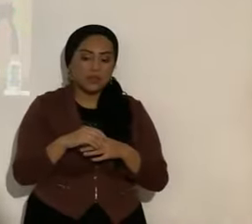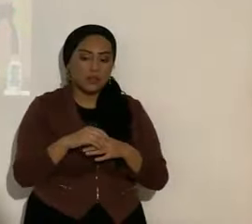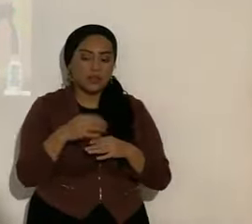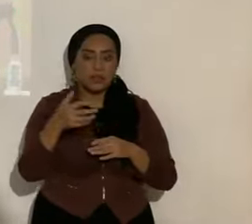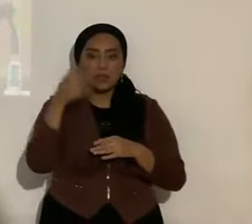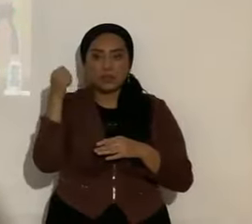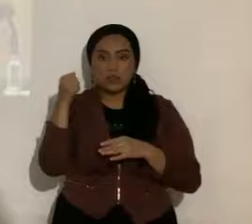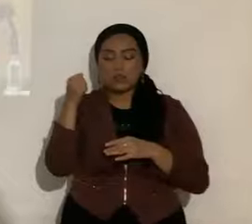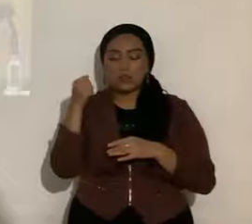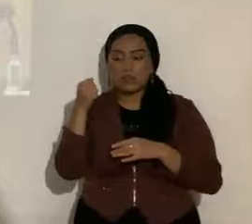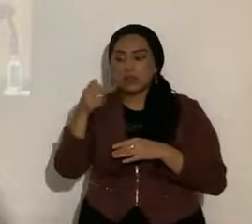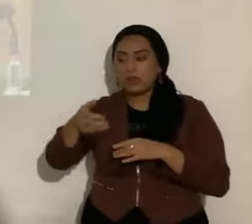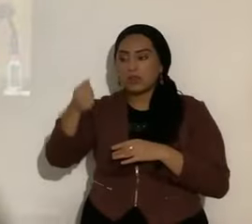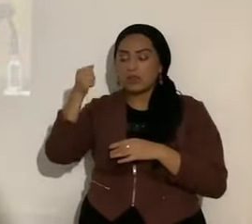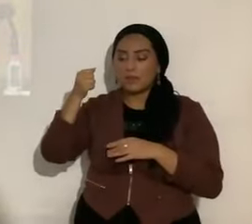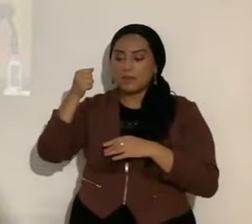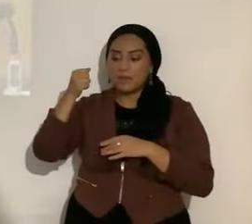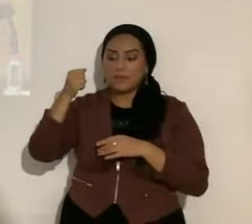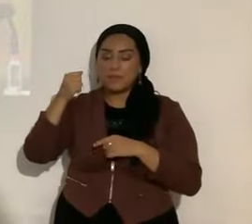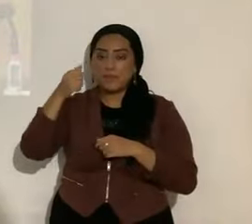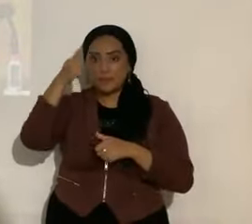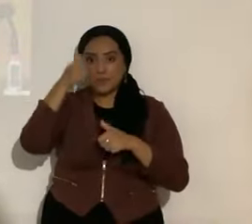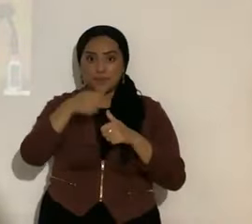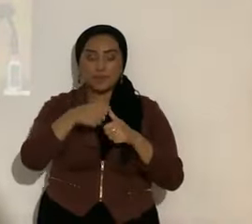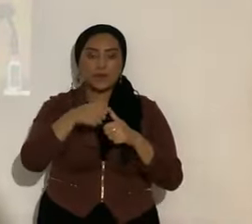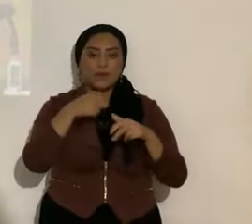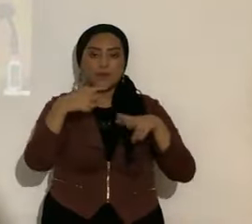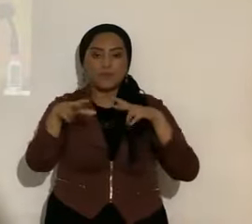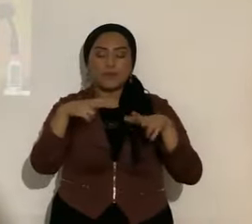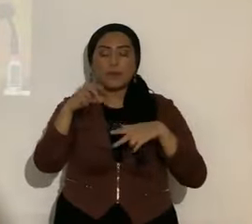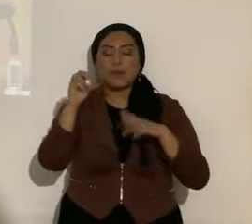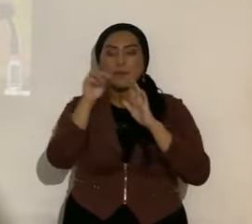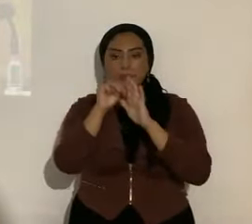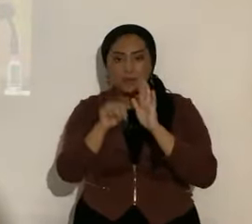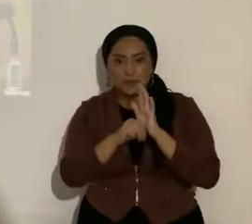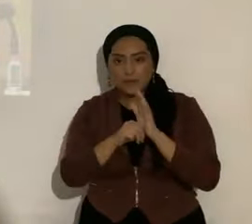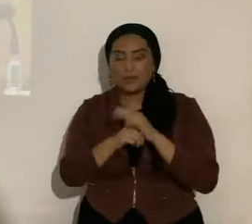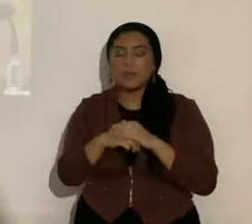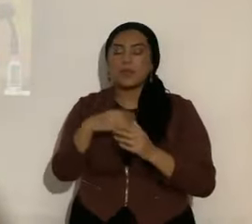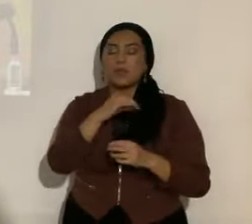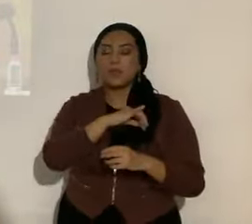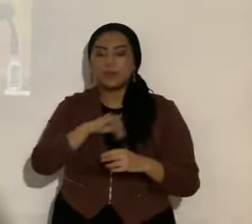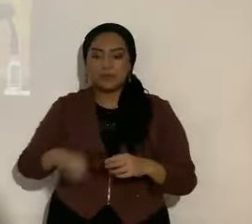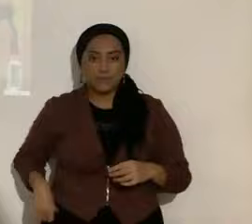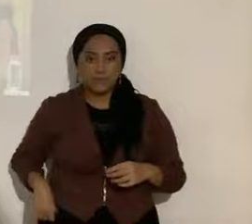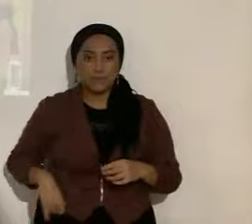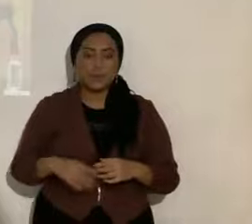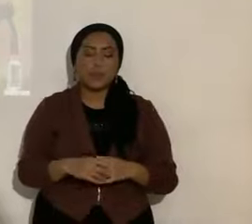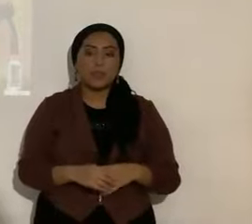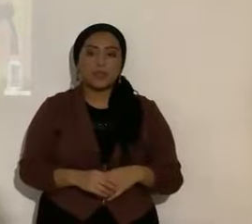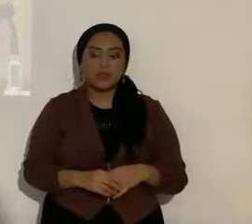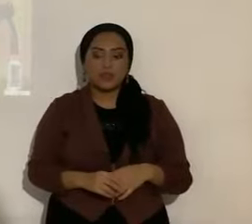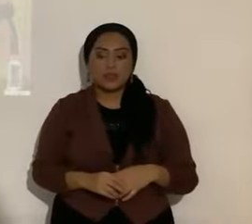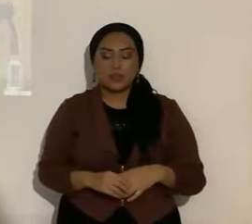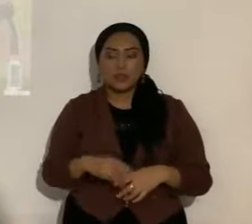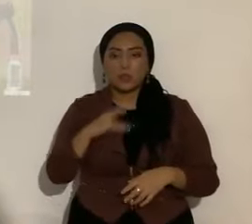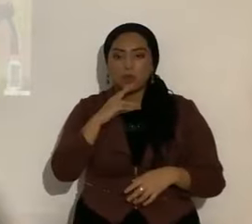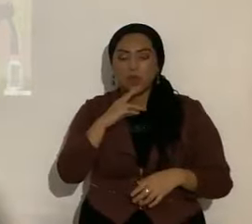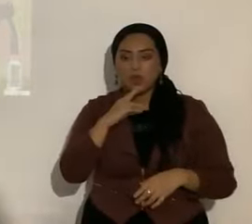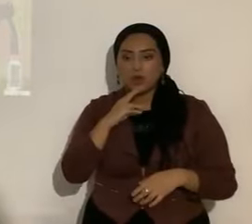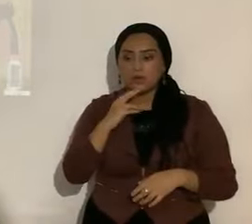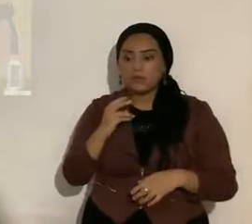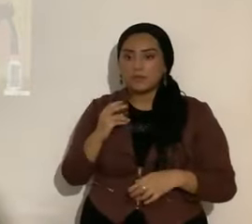su talit, lo dobló y golpeó las aguas. ¿Recuerdan? Los pasos de Moisés y de Josué. Lo dobló y golpeó las aguas, las cuales se